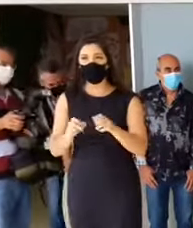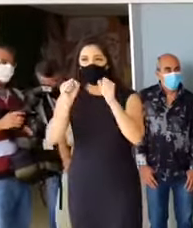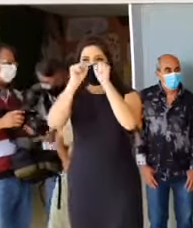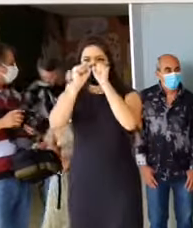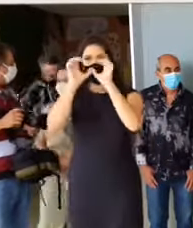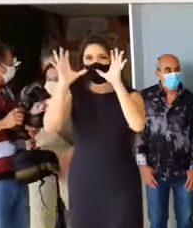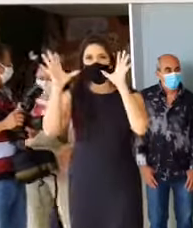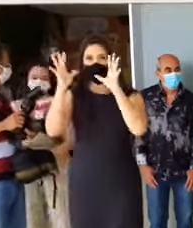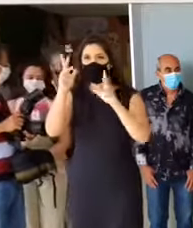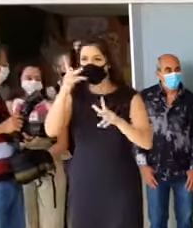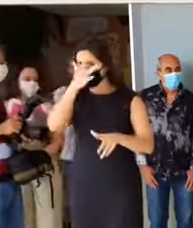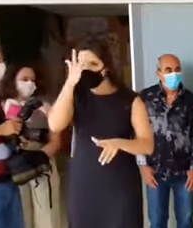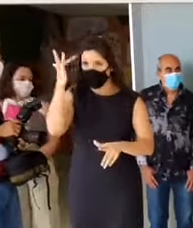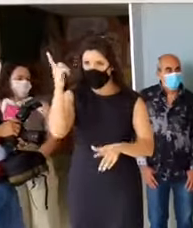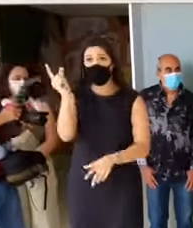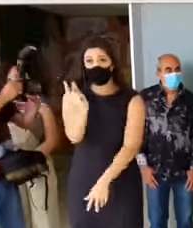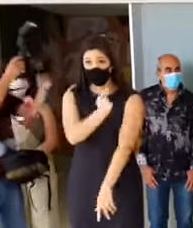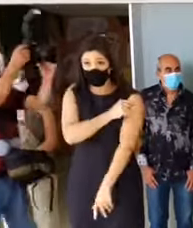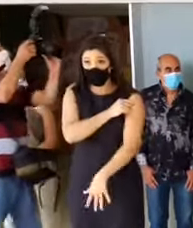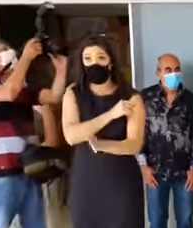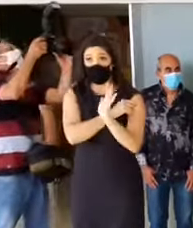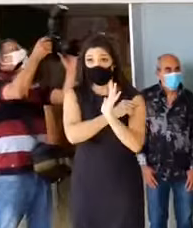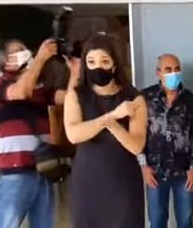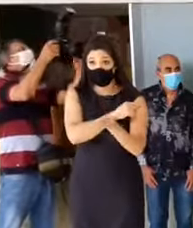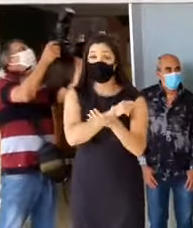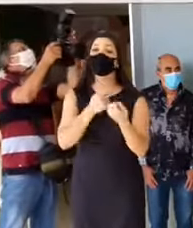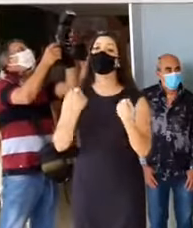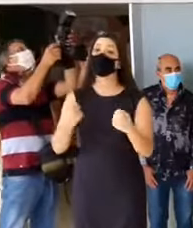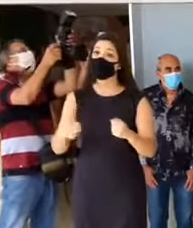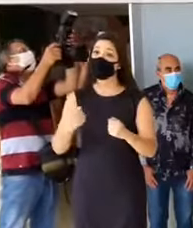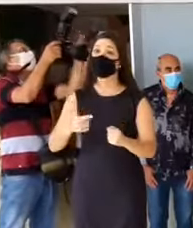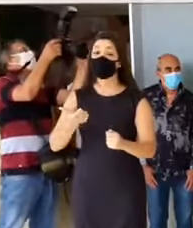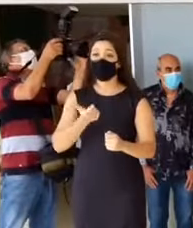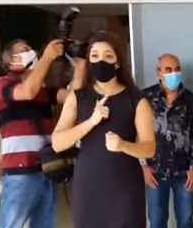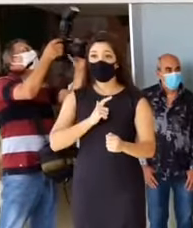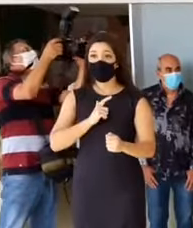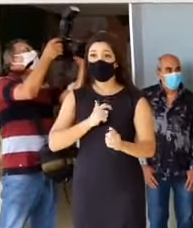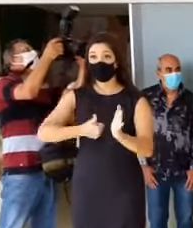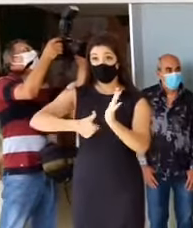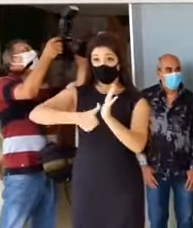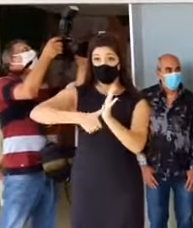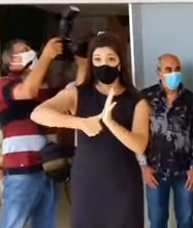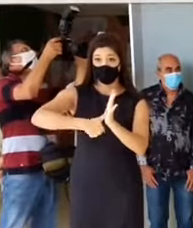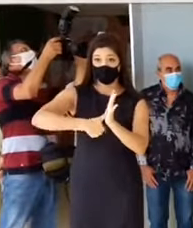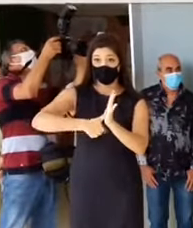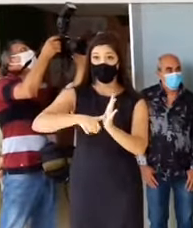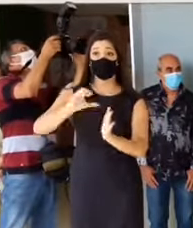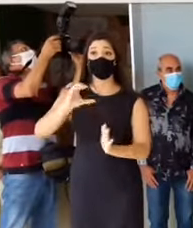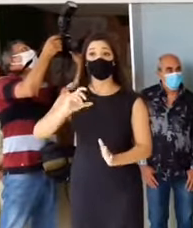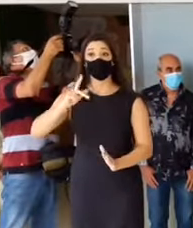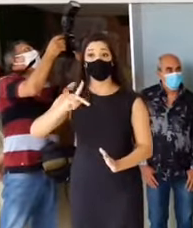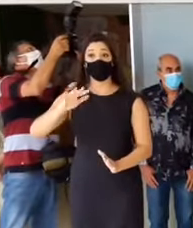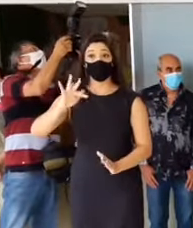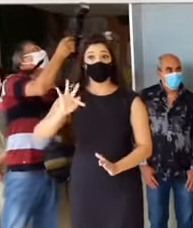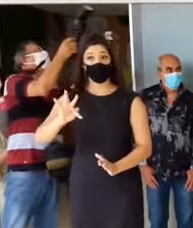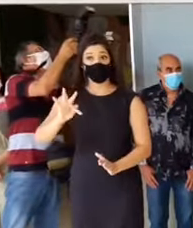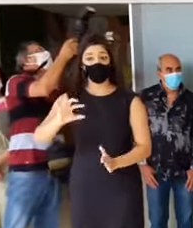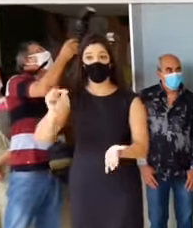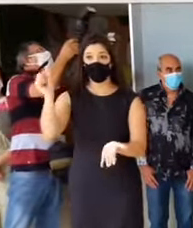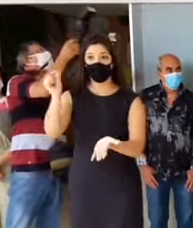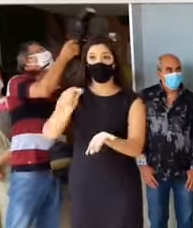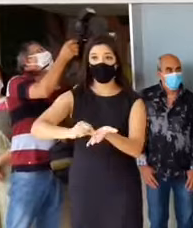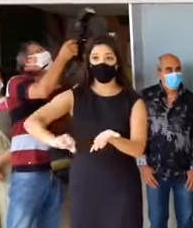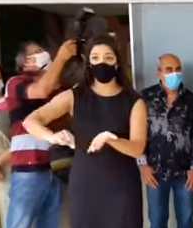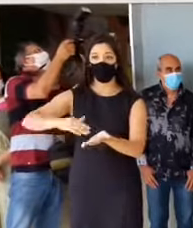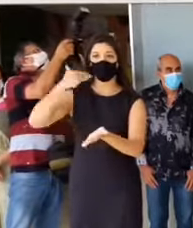bem claro, as pessoas vacinadas terão que ter as suas identidades, CPF e registro que